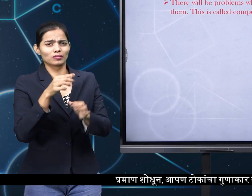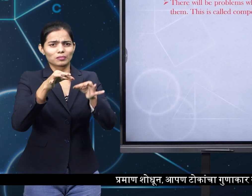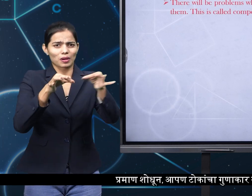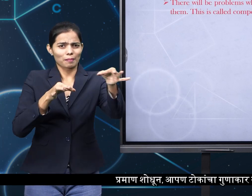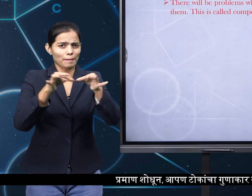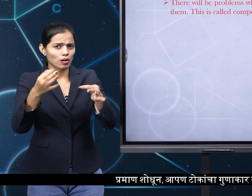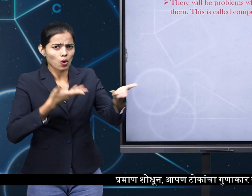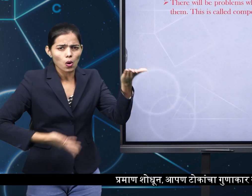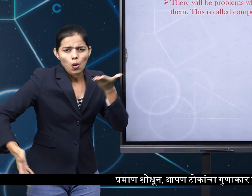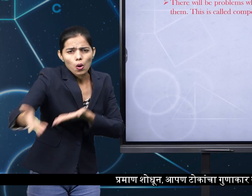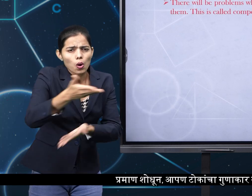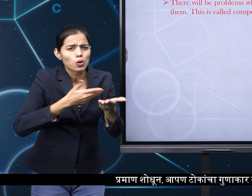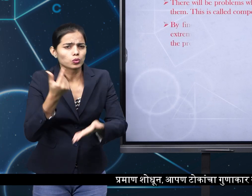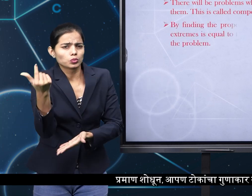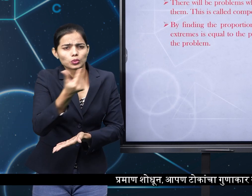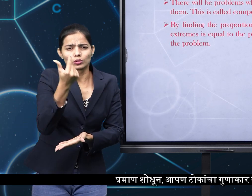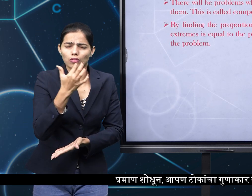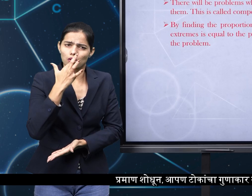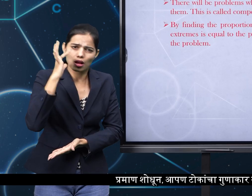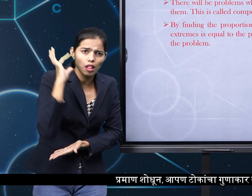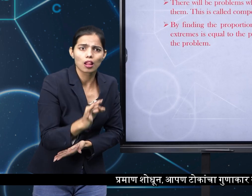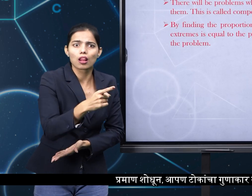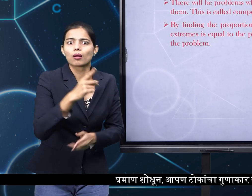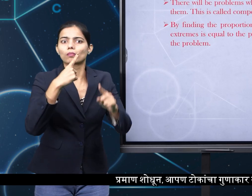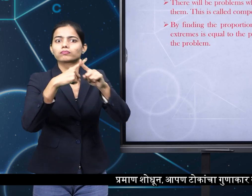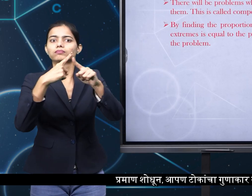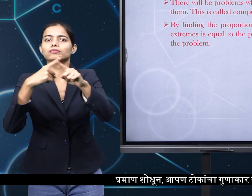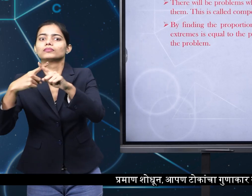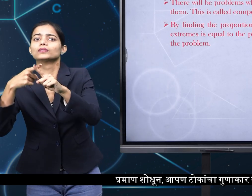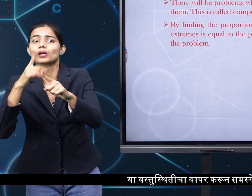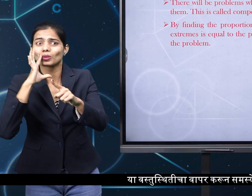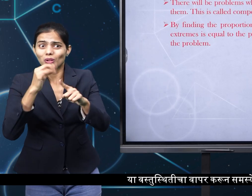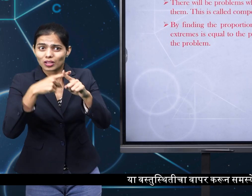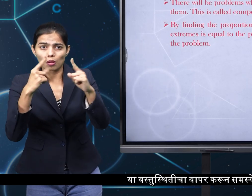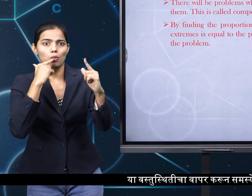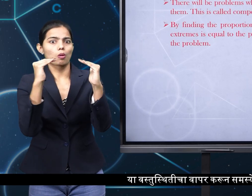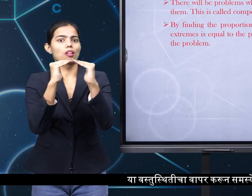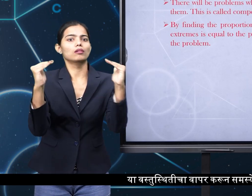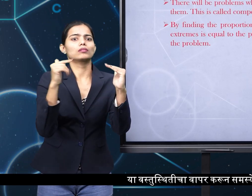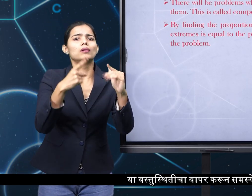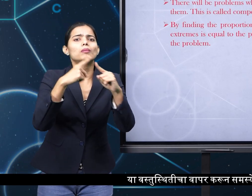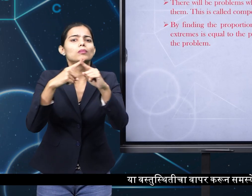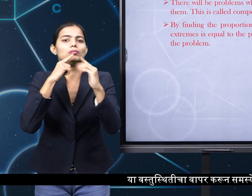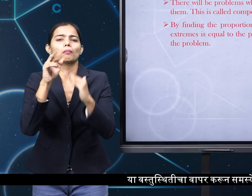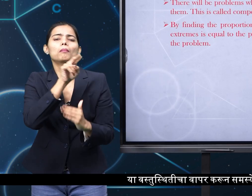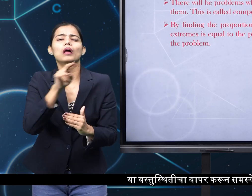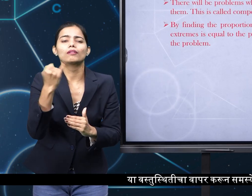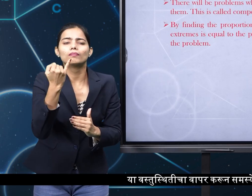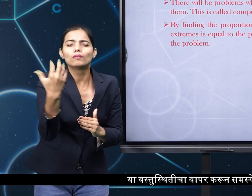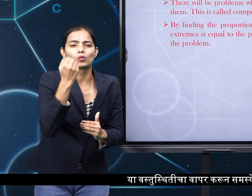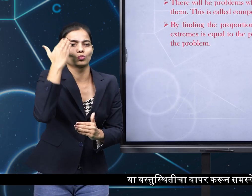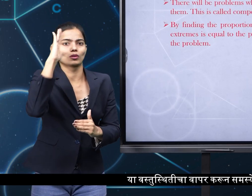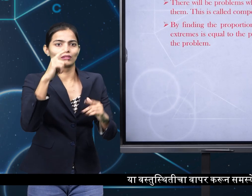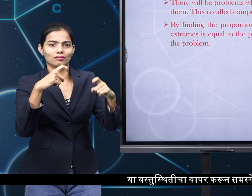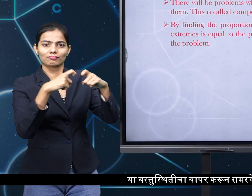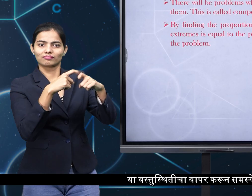प्रमाण शोधून आपण टोकांचा गुणाकार साधनांच्या गुणाकारा इतका आहे या वस्तुस्थितीचा वापर करून